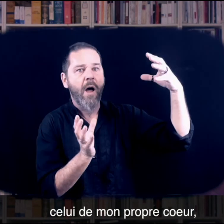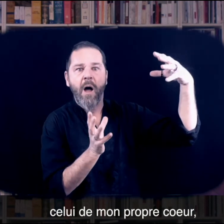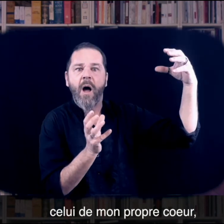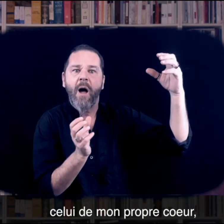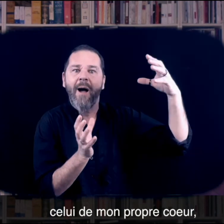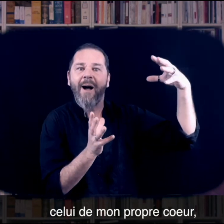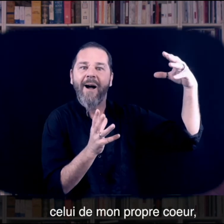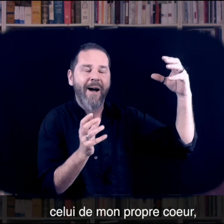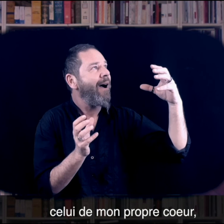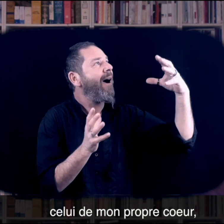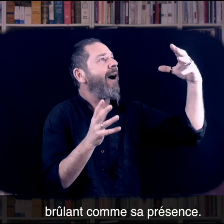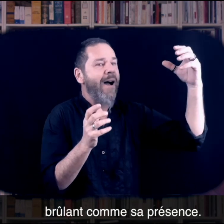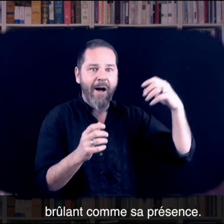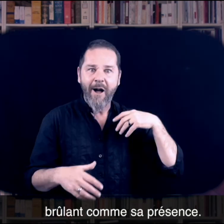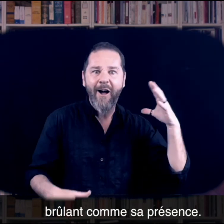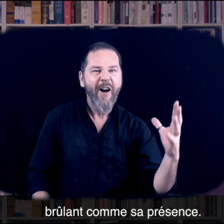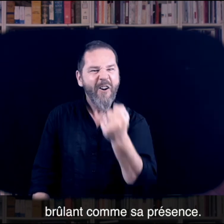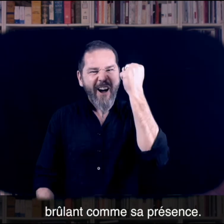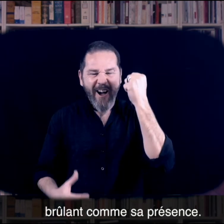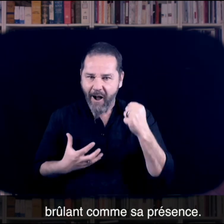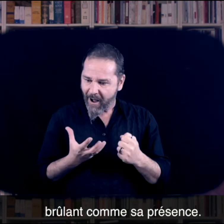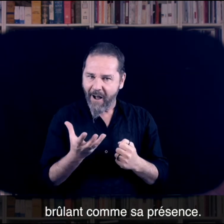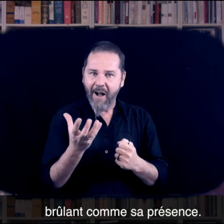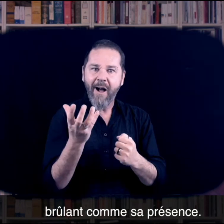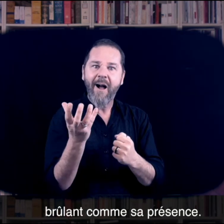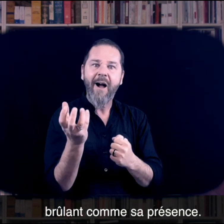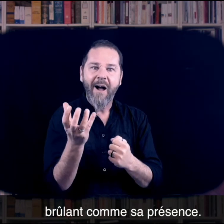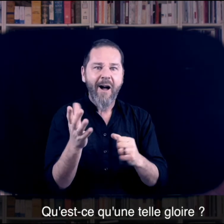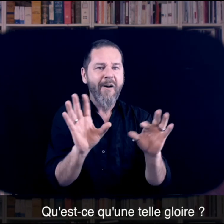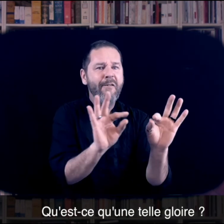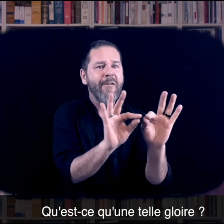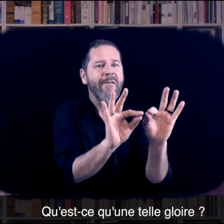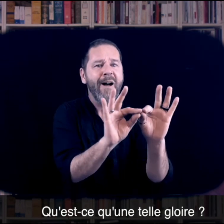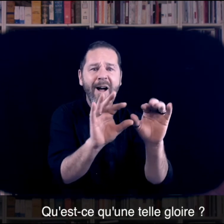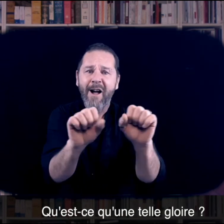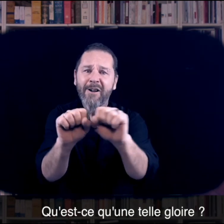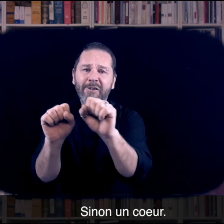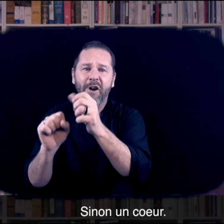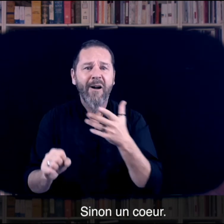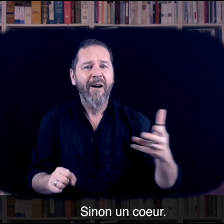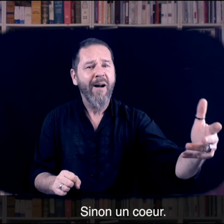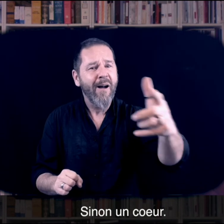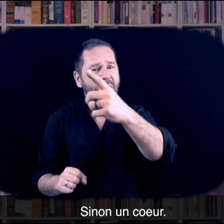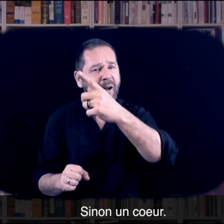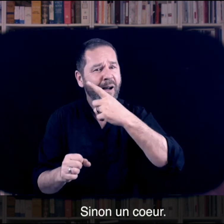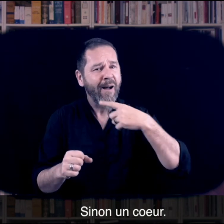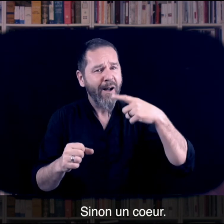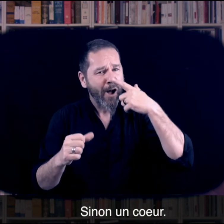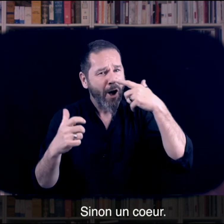son feu celui de mon propre cœur, brûlant comme sa présence. Qu'est-ce qu'une telle gloire, sinon un